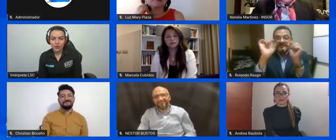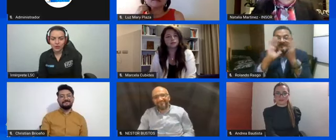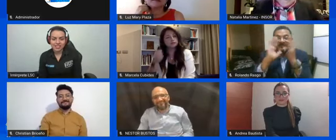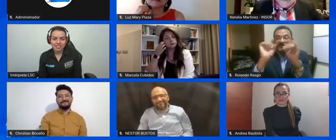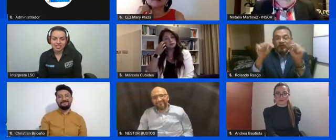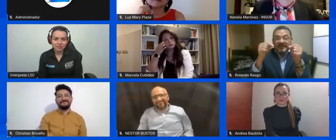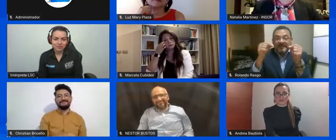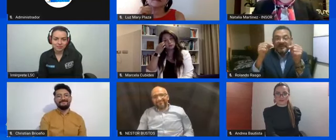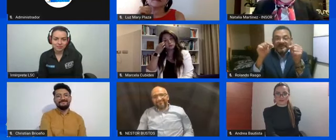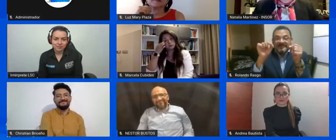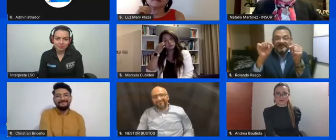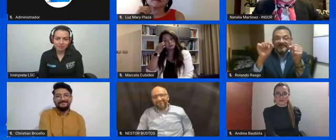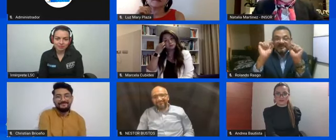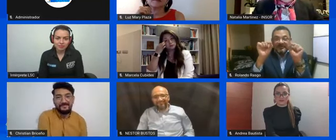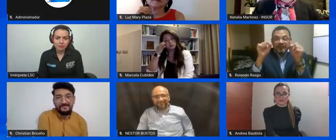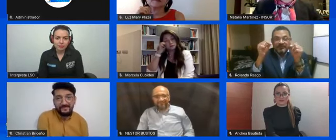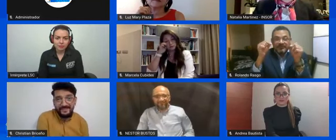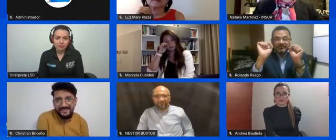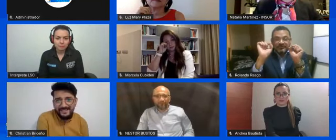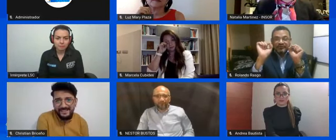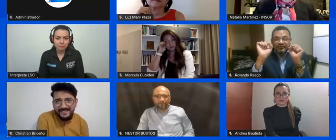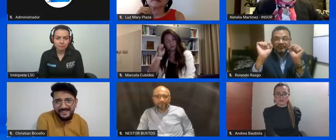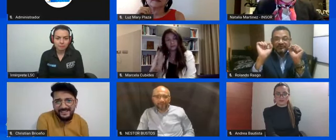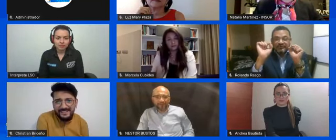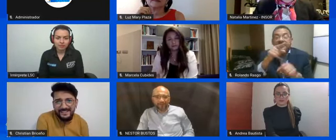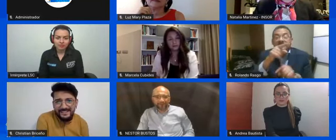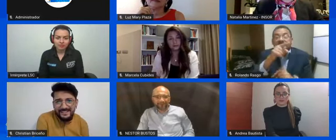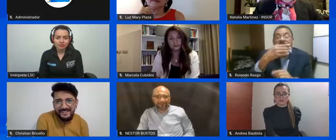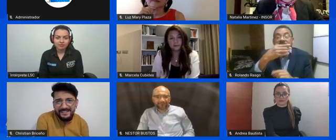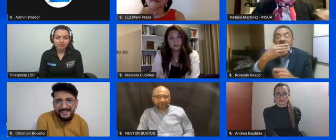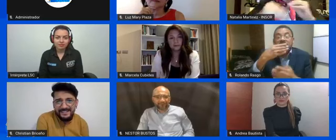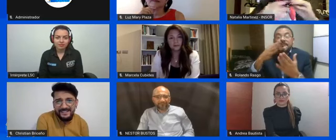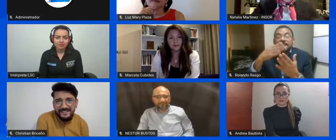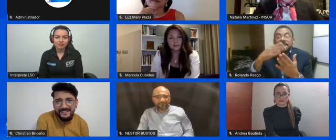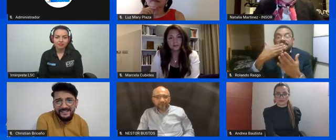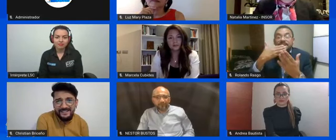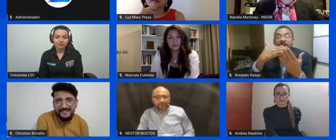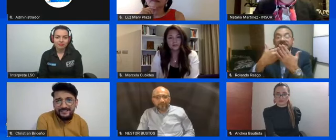Muchas gracias. Una cosa adicional.